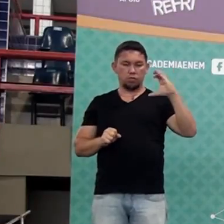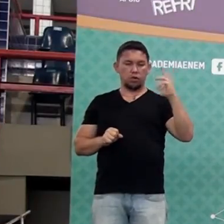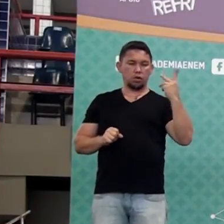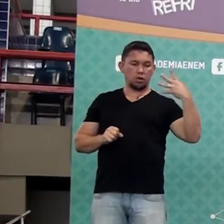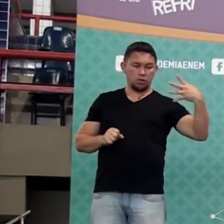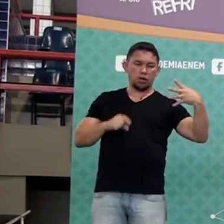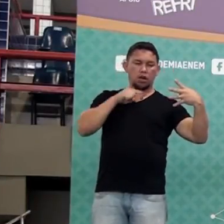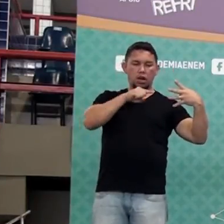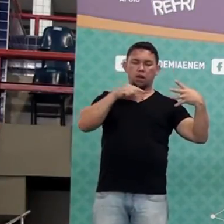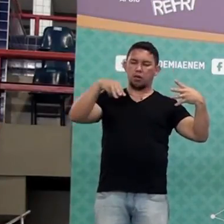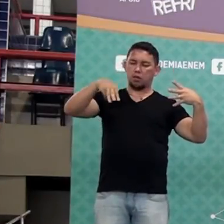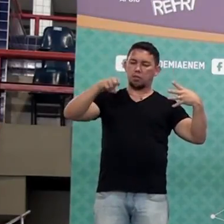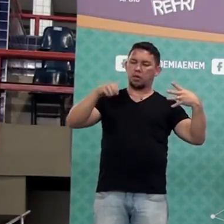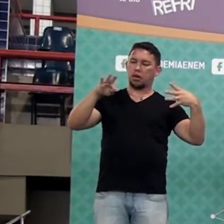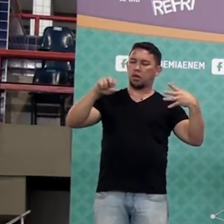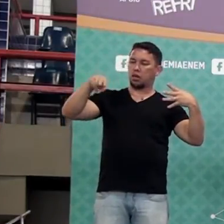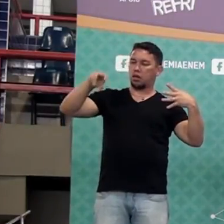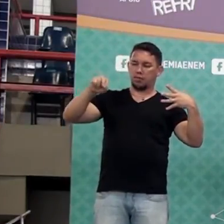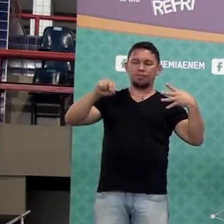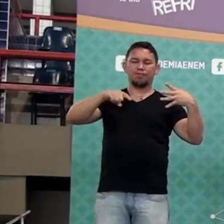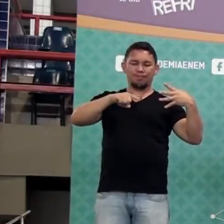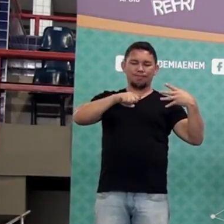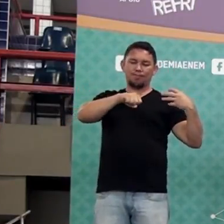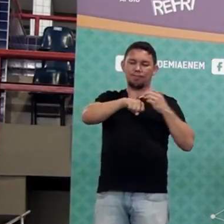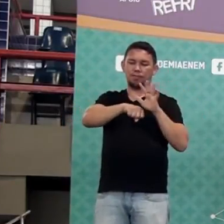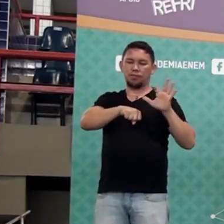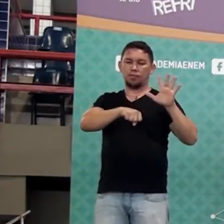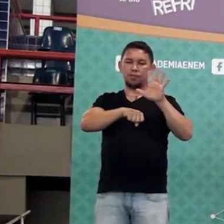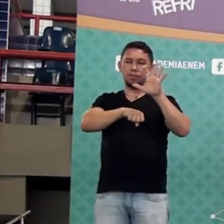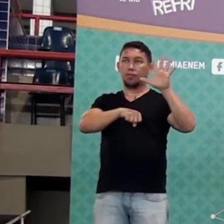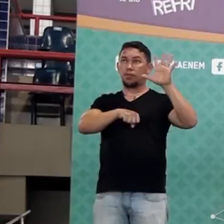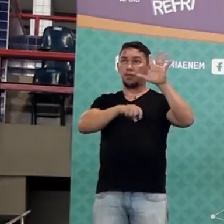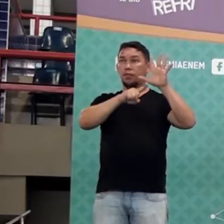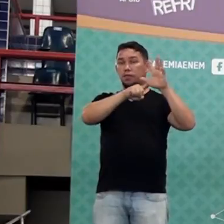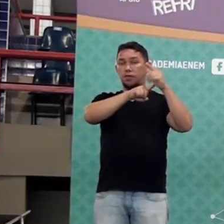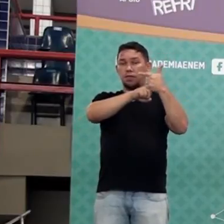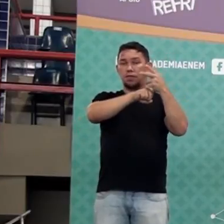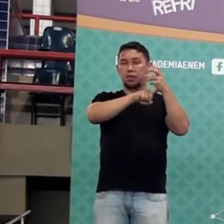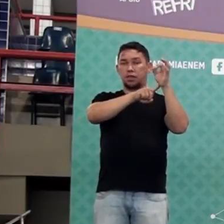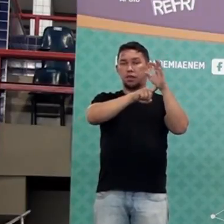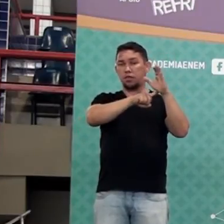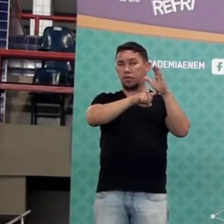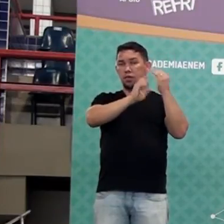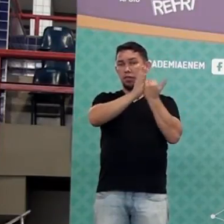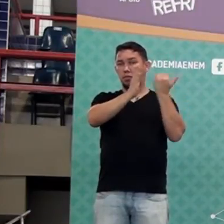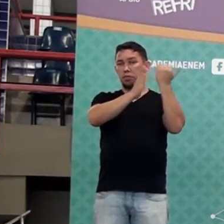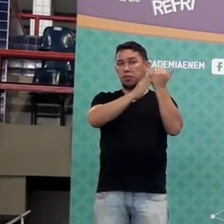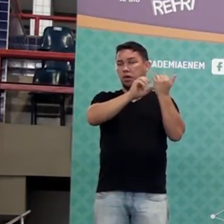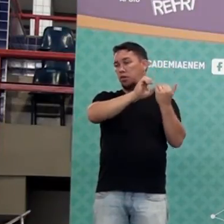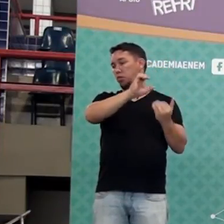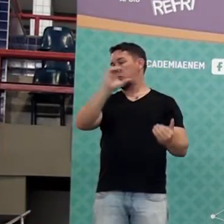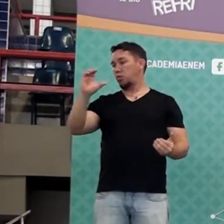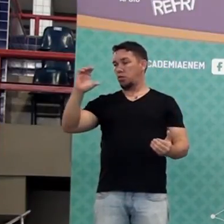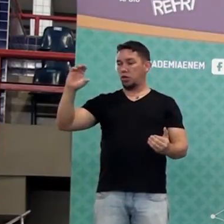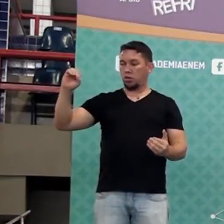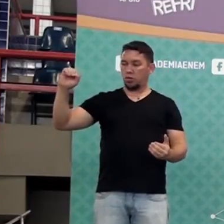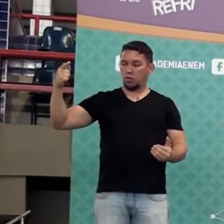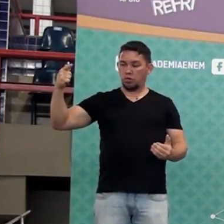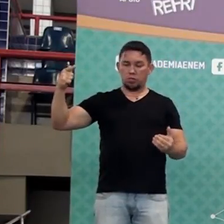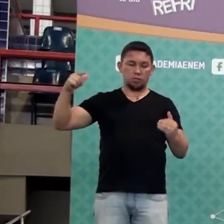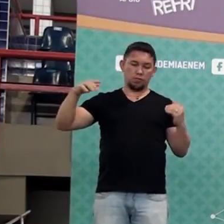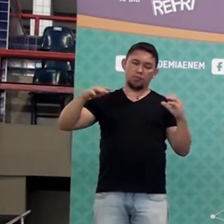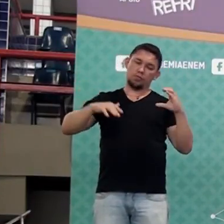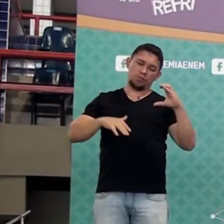E o metano tem um efeito estufa 25 vezes maior do que o CO2. Então, ele é um gás que